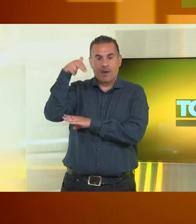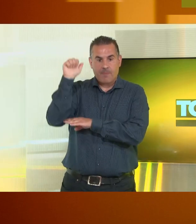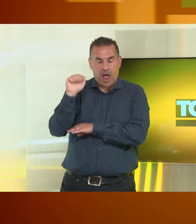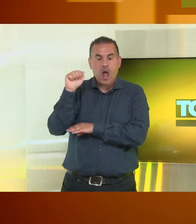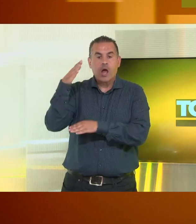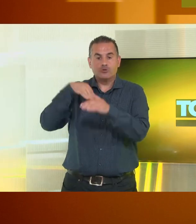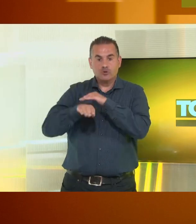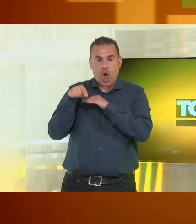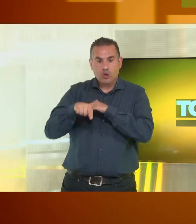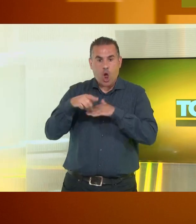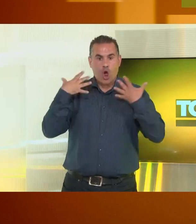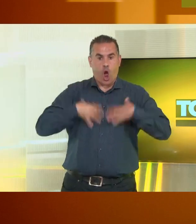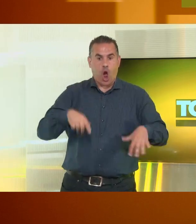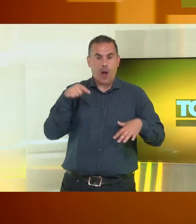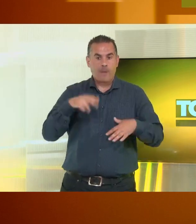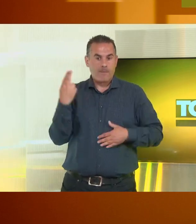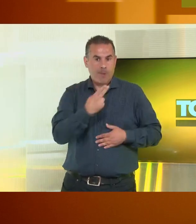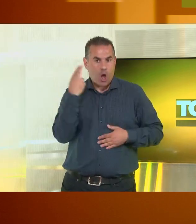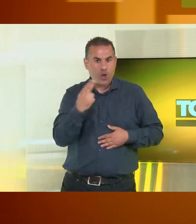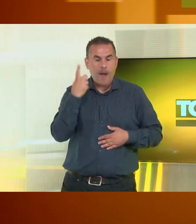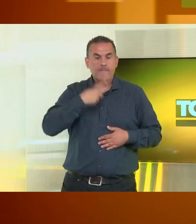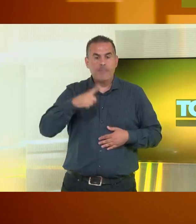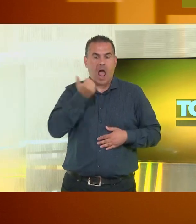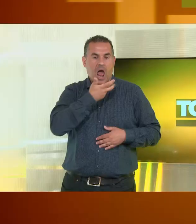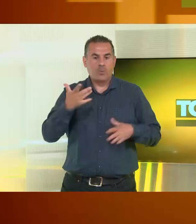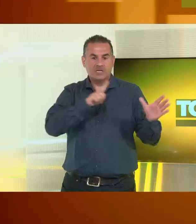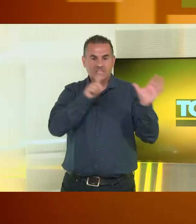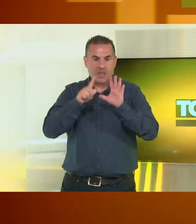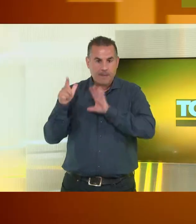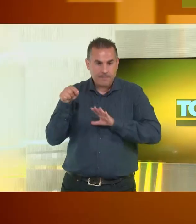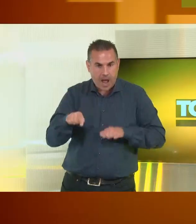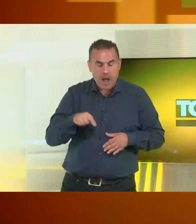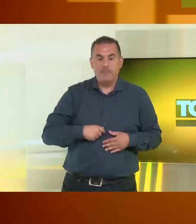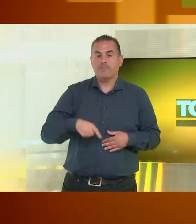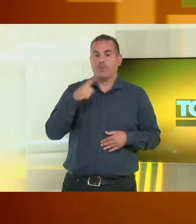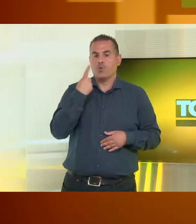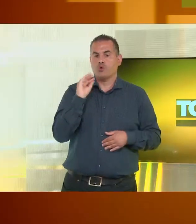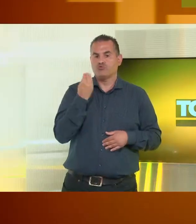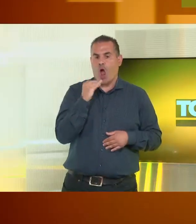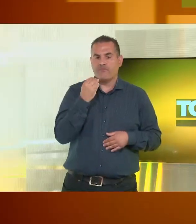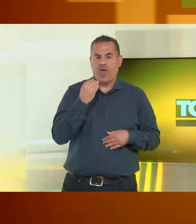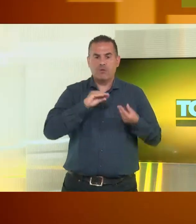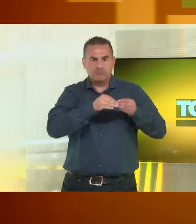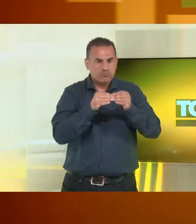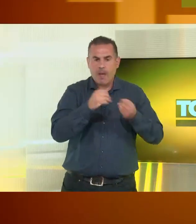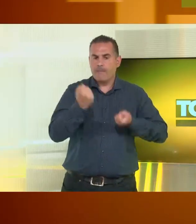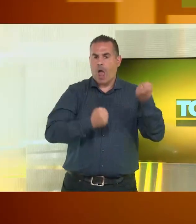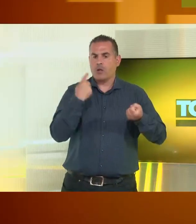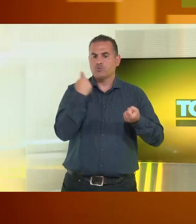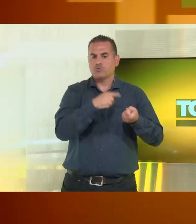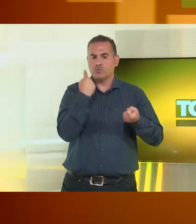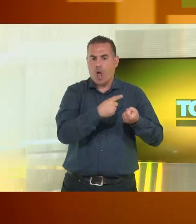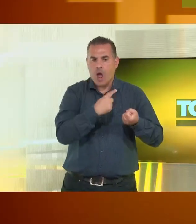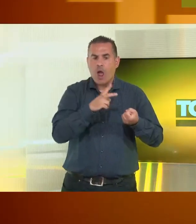Per diverse settimane il suo corpo senza vita è rimasto sotto ciò che resta di una palma, esattamente dove è stato individuato da un giovane che stava sistemando la